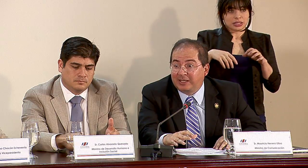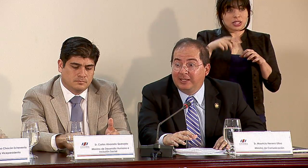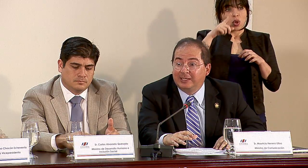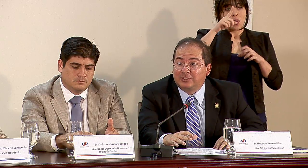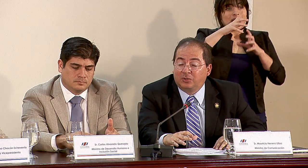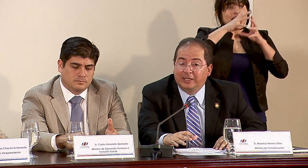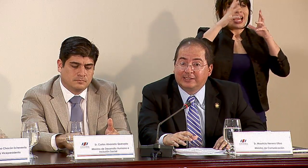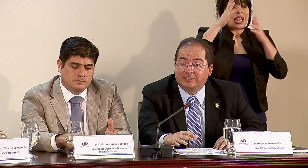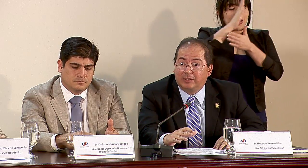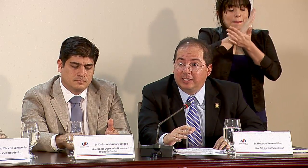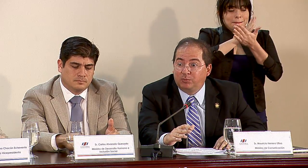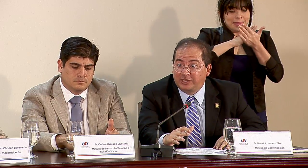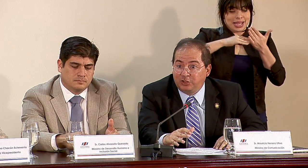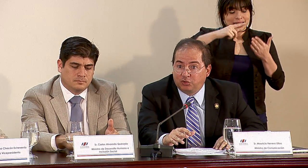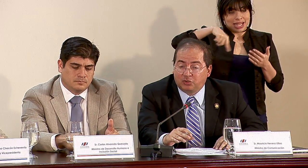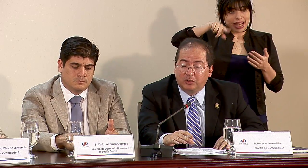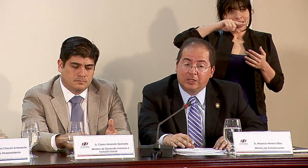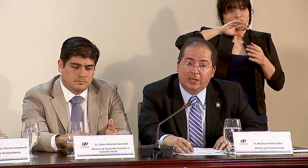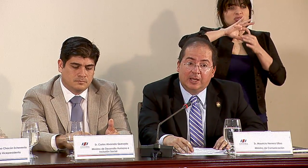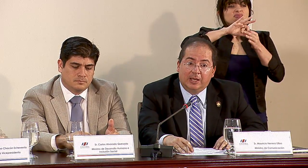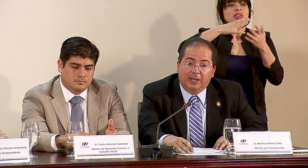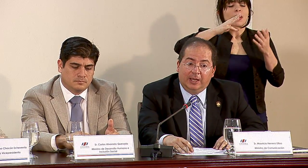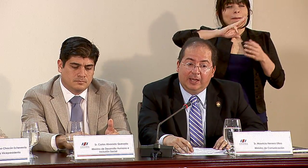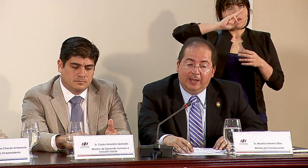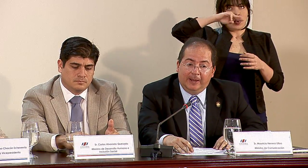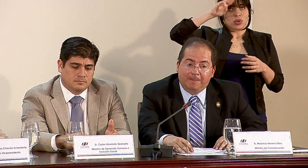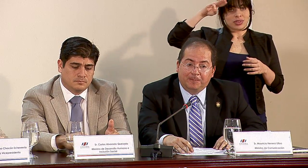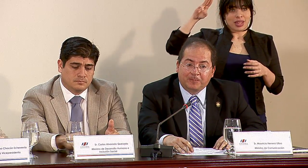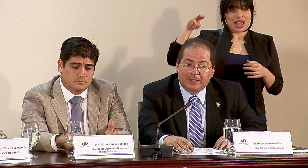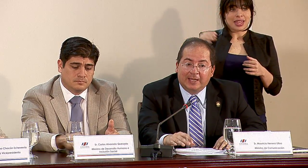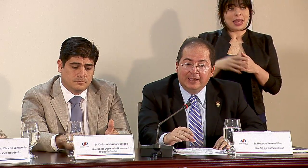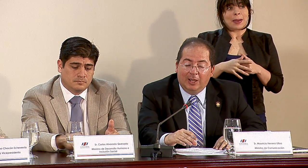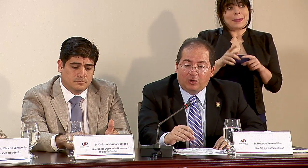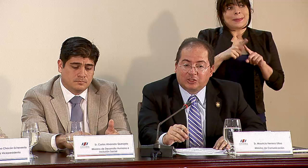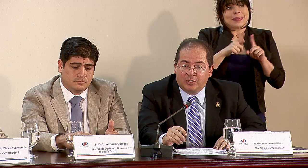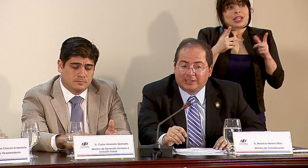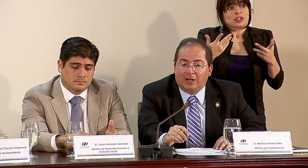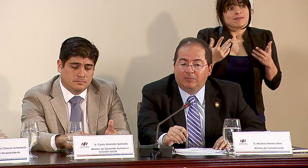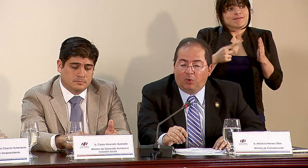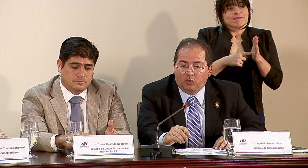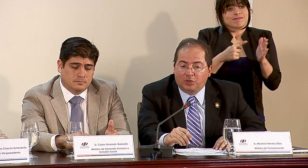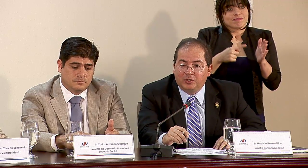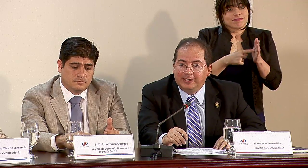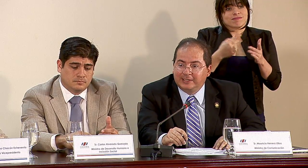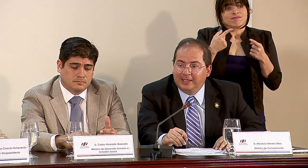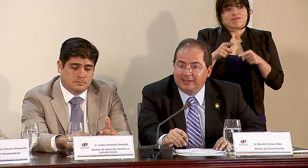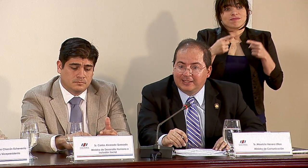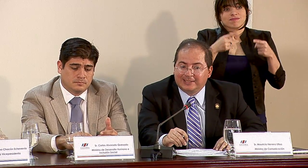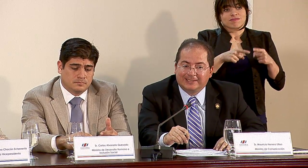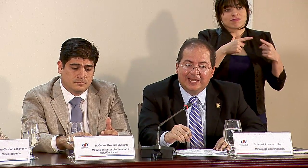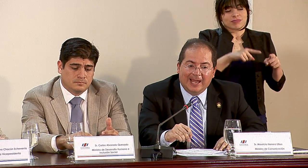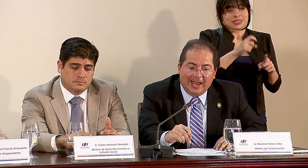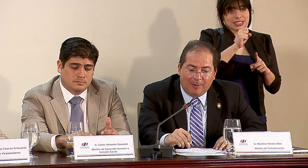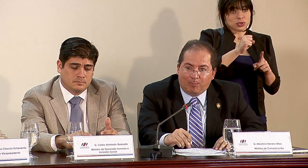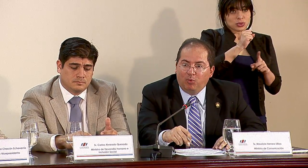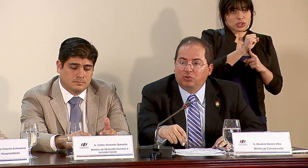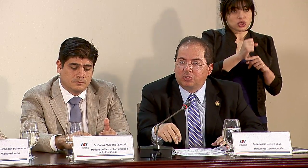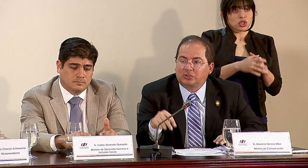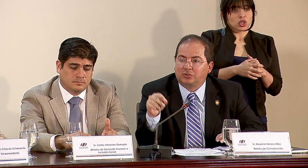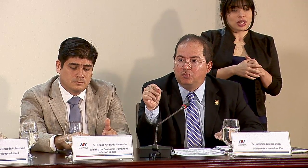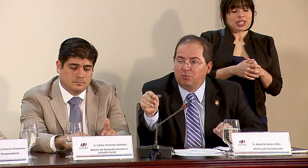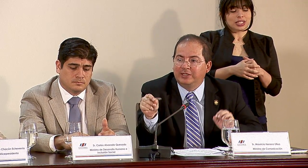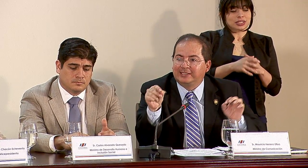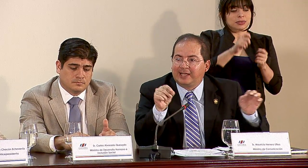una gran parte de eso es montañoso y en ocasiones han ocurrido incidentes en